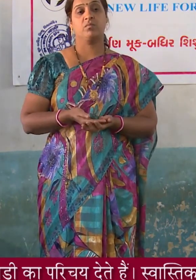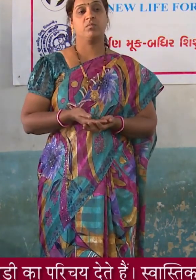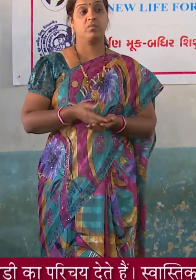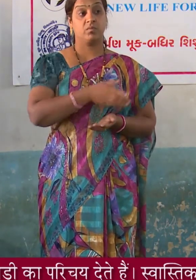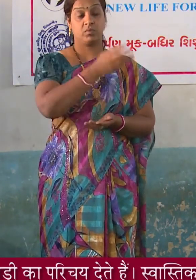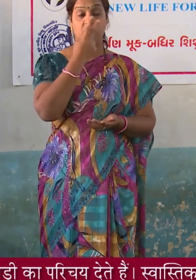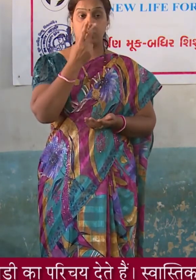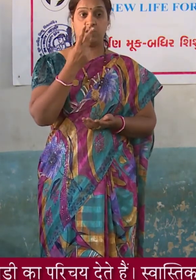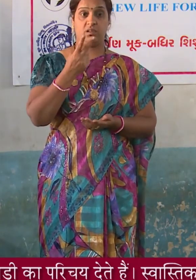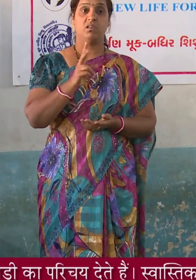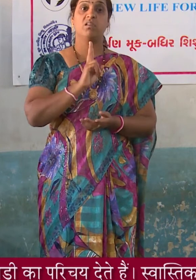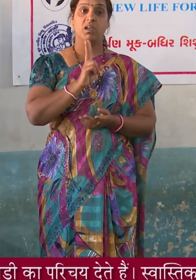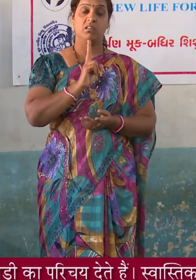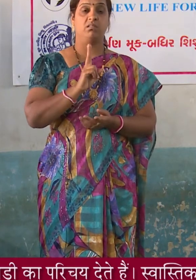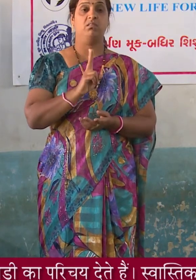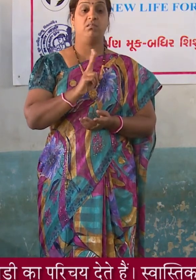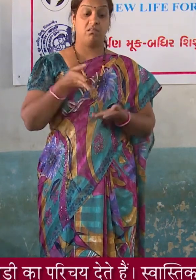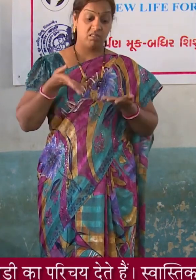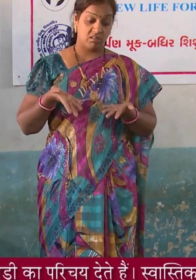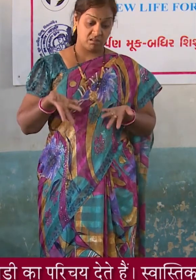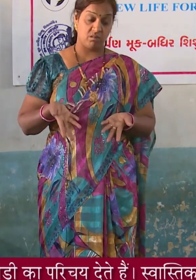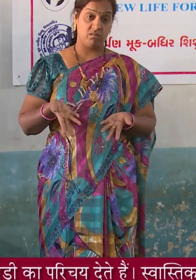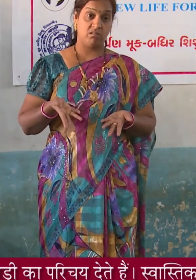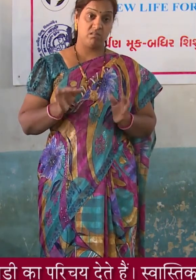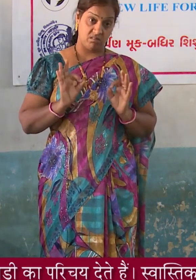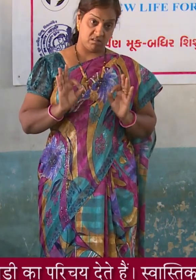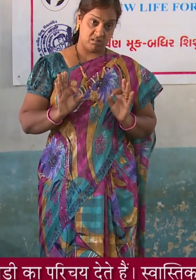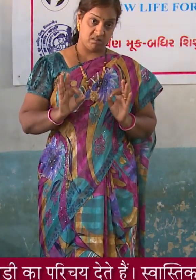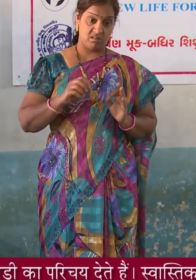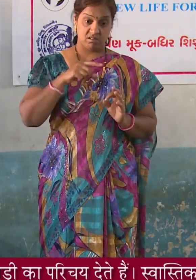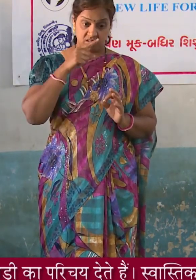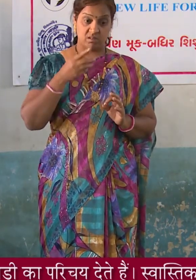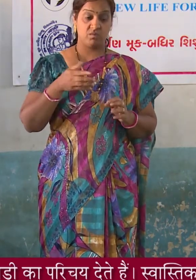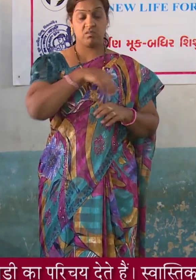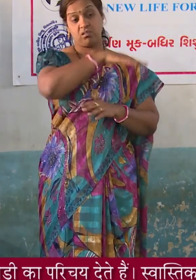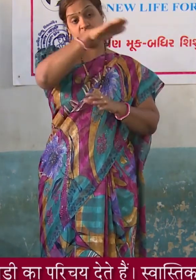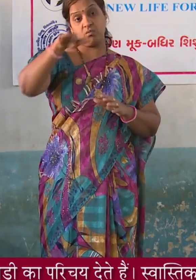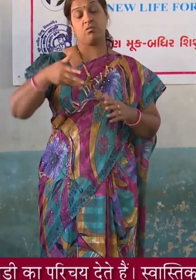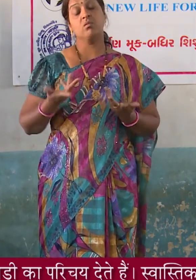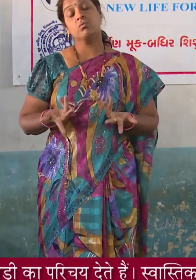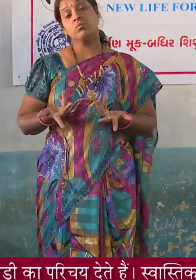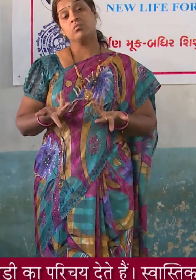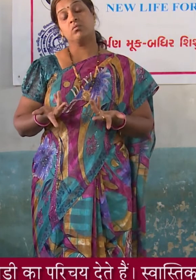उधर दिखाई है कि ये सतयुग था, बीत गया। द्वापर,